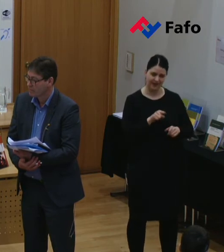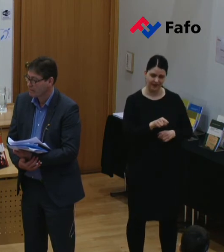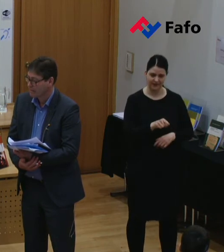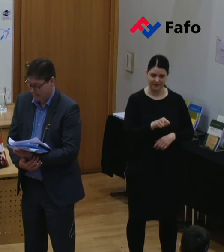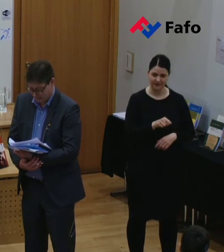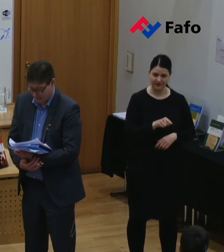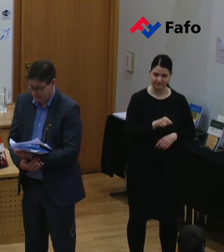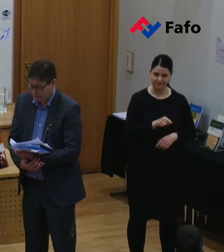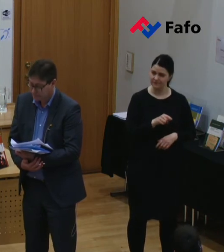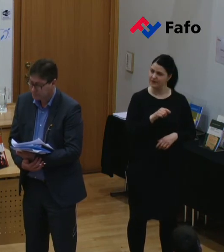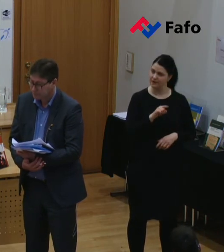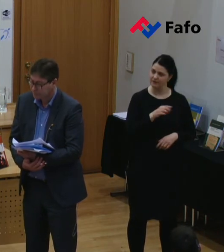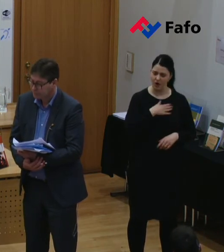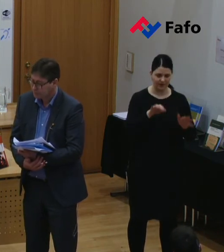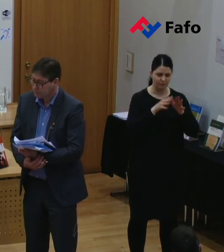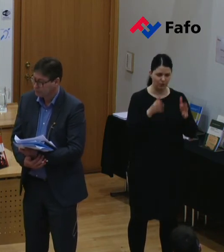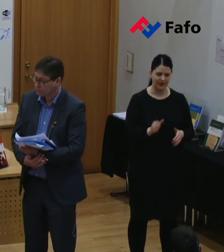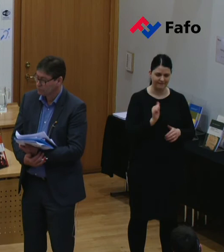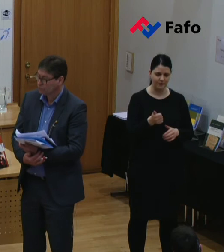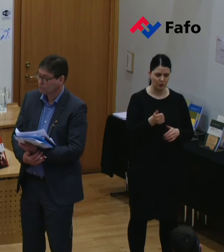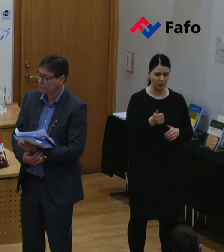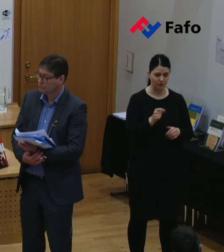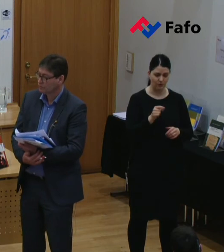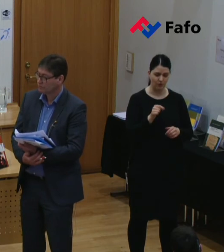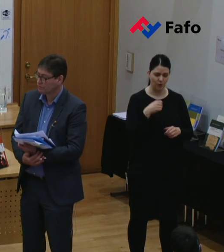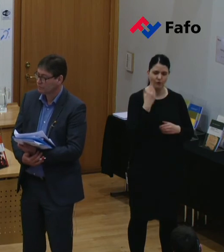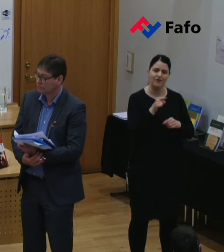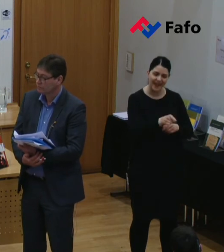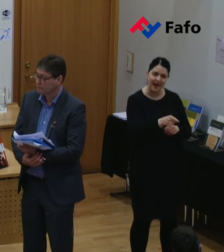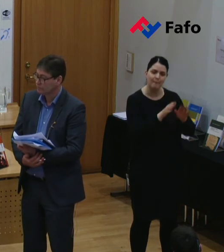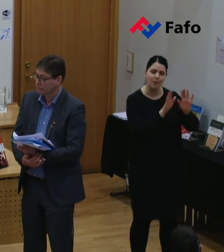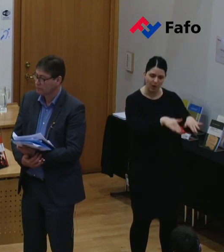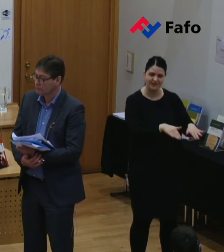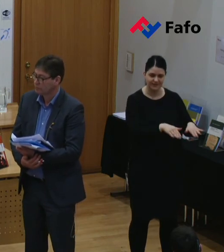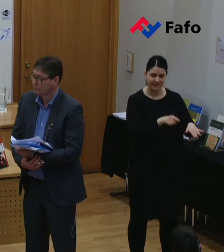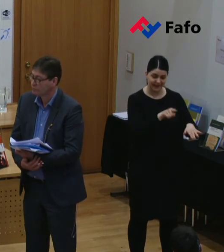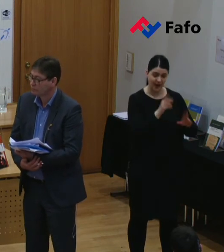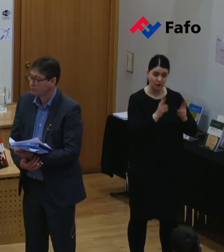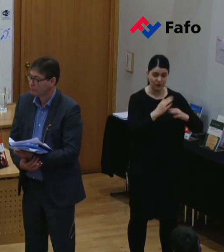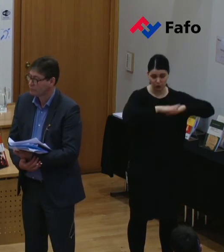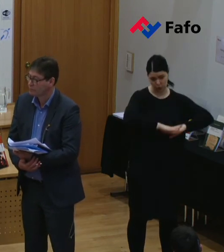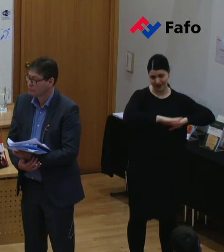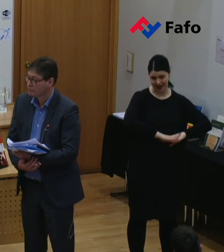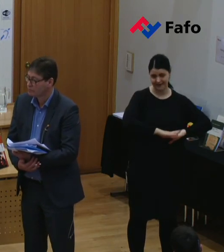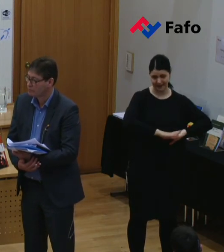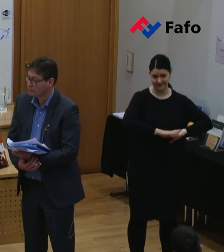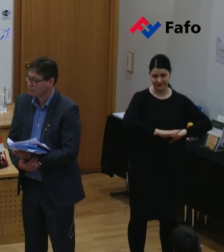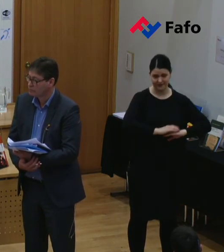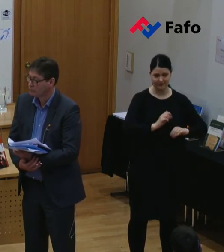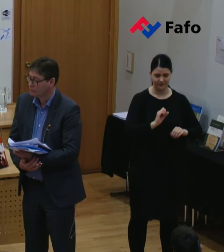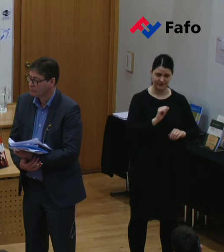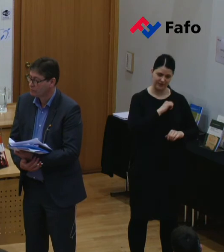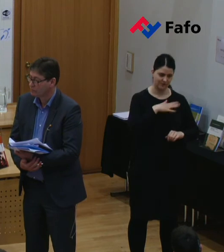sant, som en modell for å få det på plass, for det er jo også en av de grunnleggende faktorene for